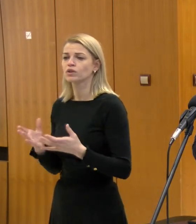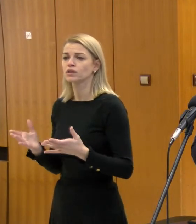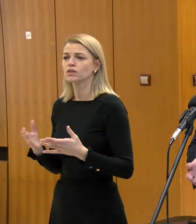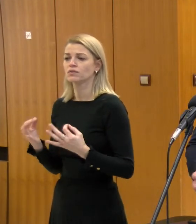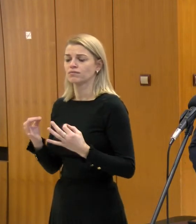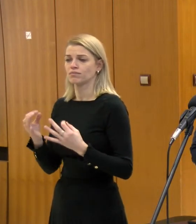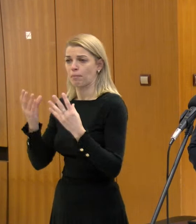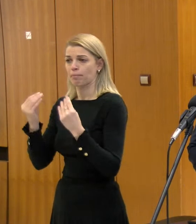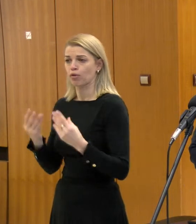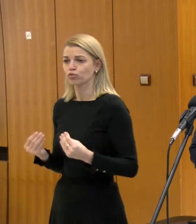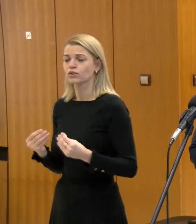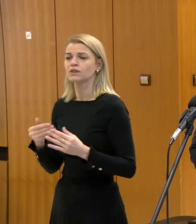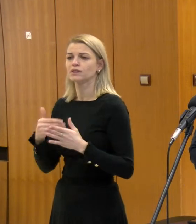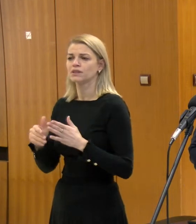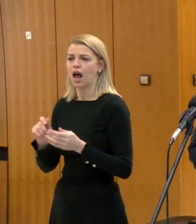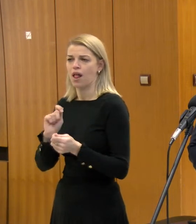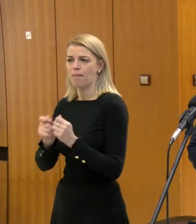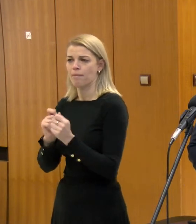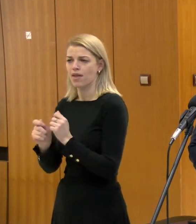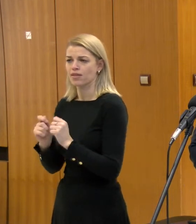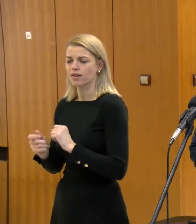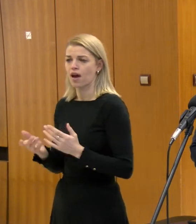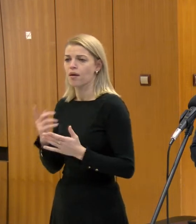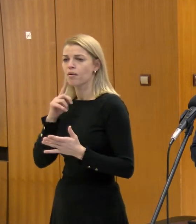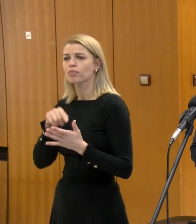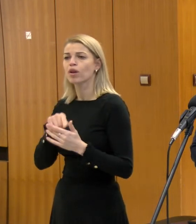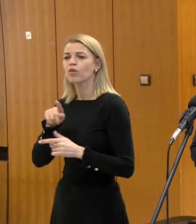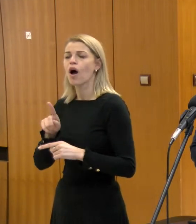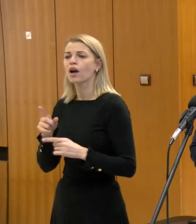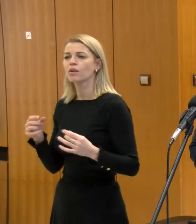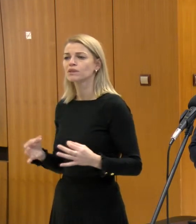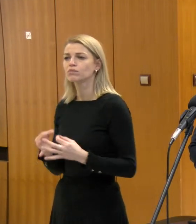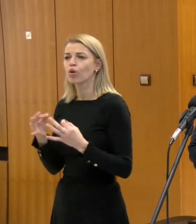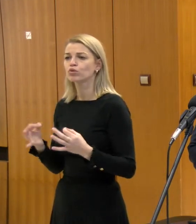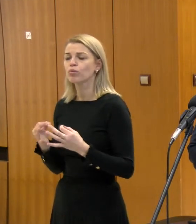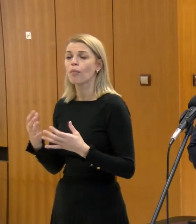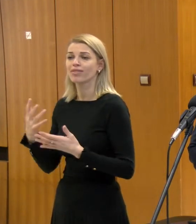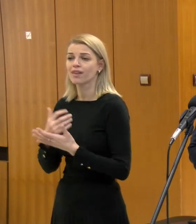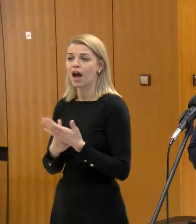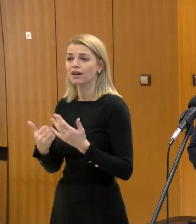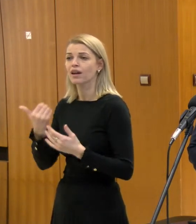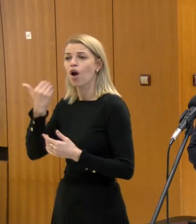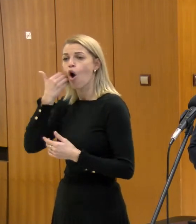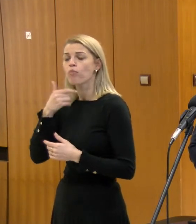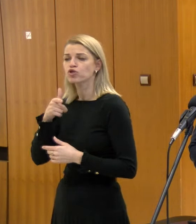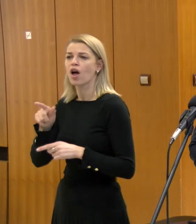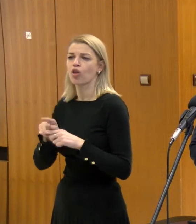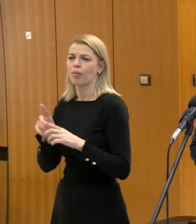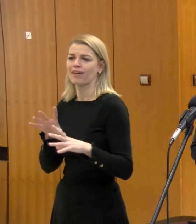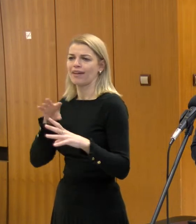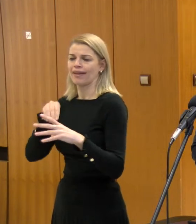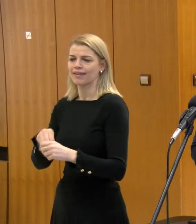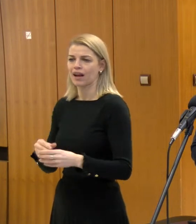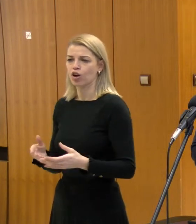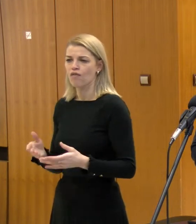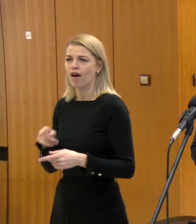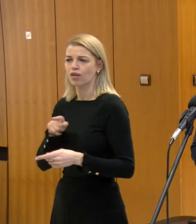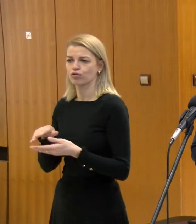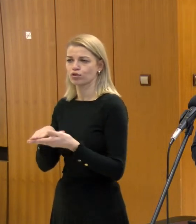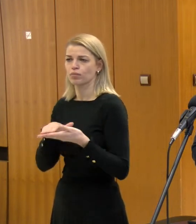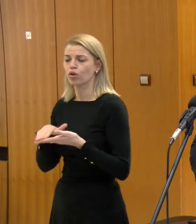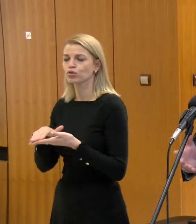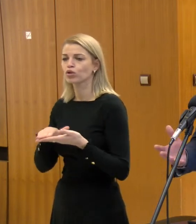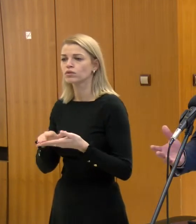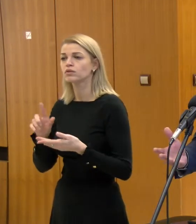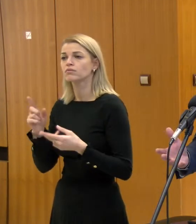tie počty sa samozrejme menia podľa toho, akým spôsobom sa darí aj občanom integrovať do